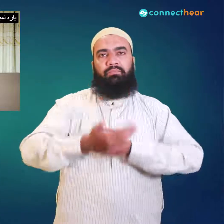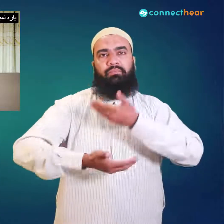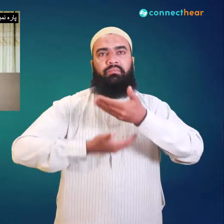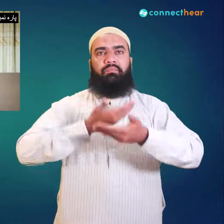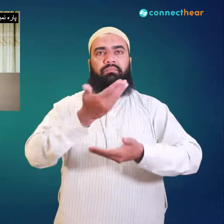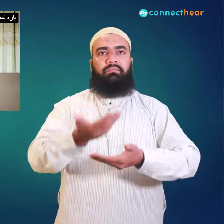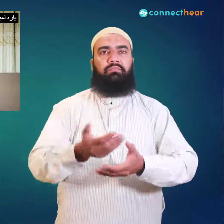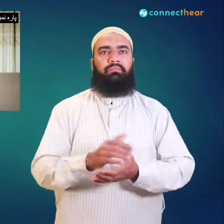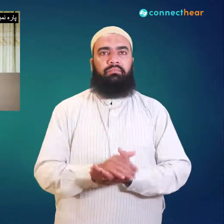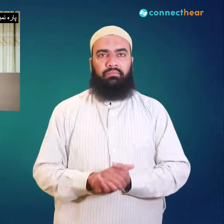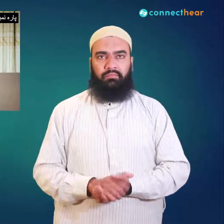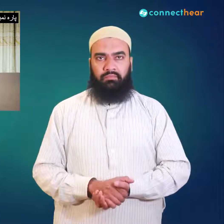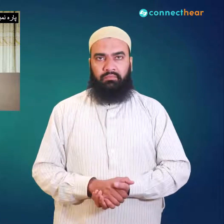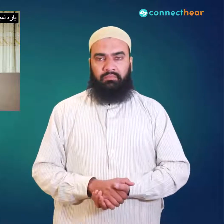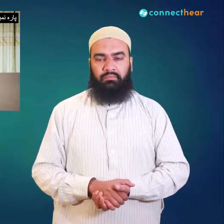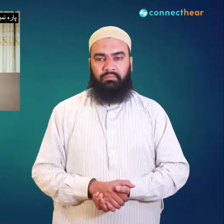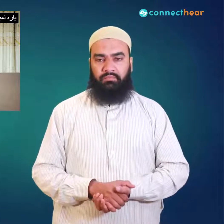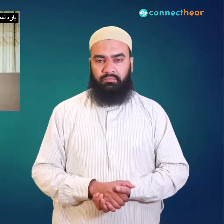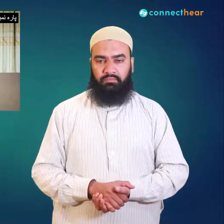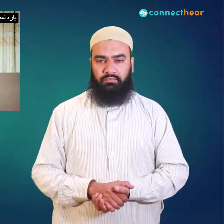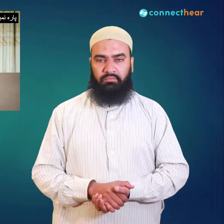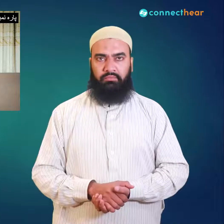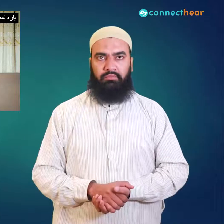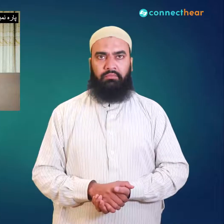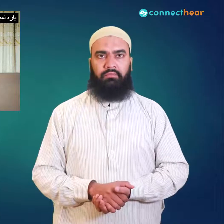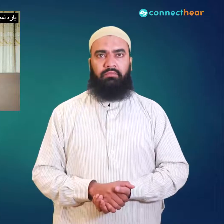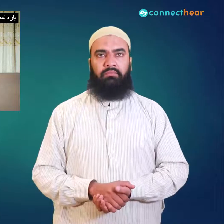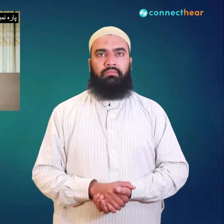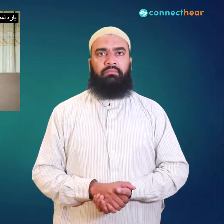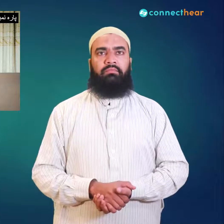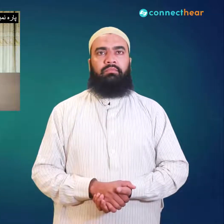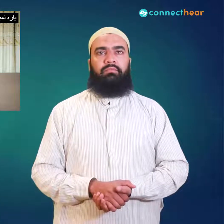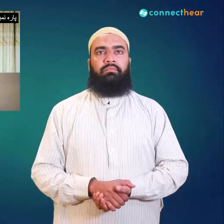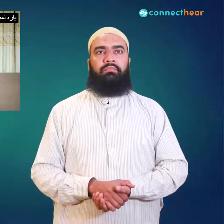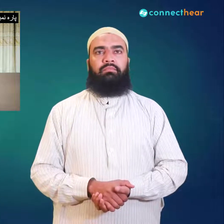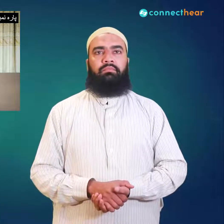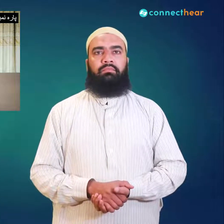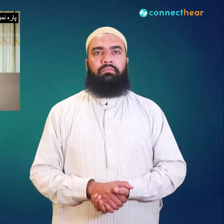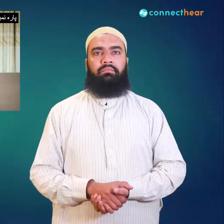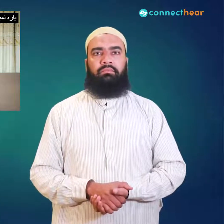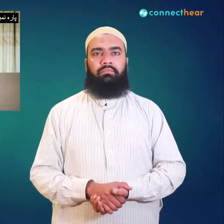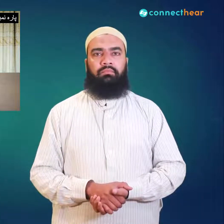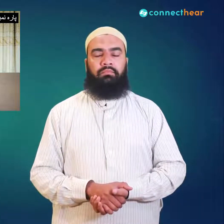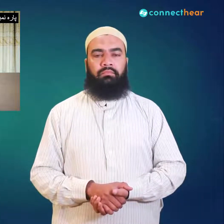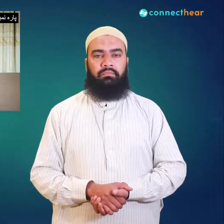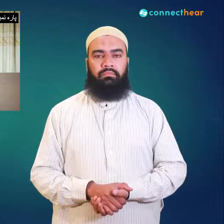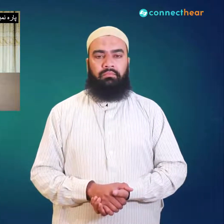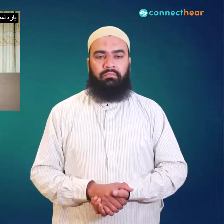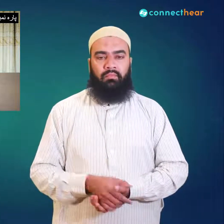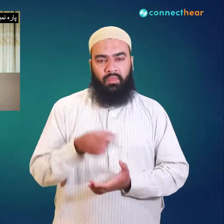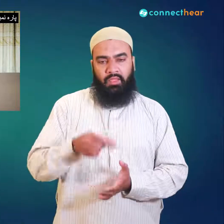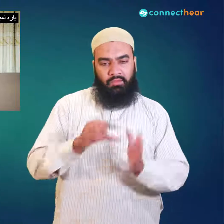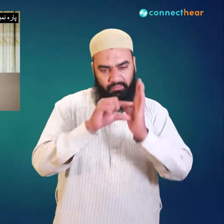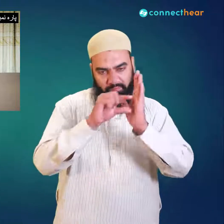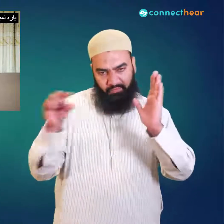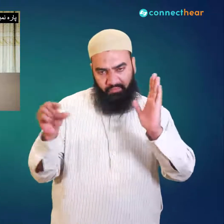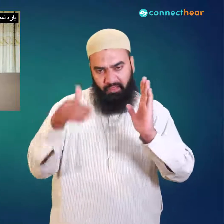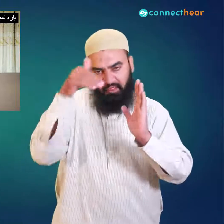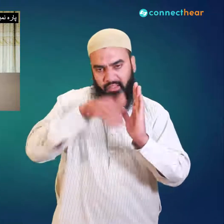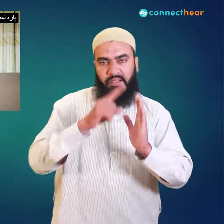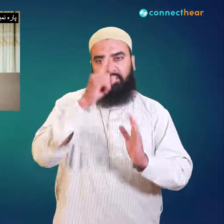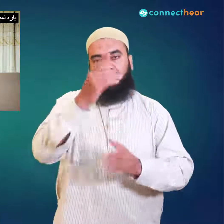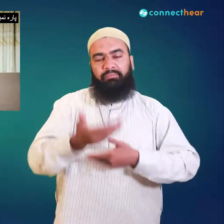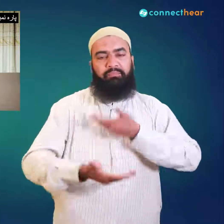رکوع نمبر 1، آیت نمبر 94، یعتذرون الیکم اذا رجعتم الیہم۔ اس